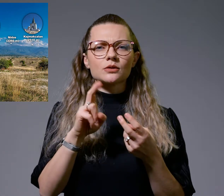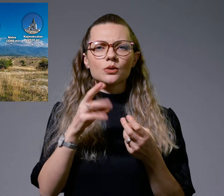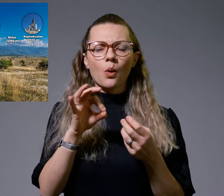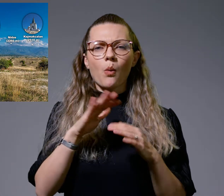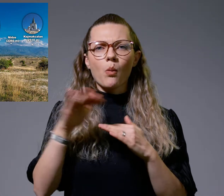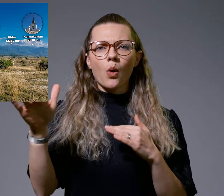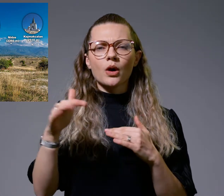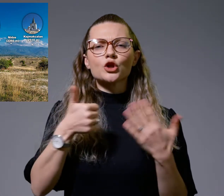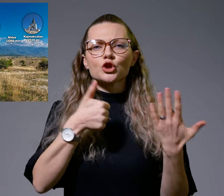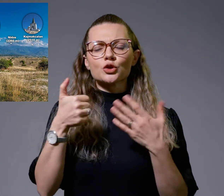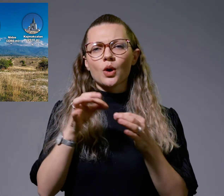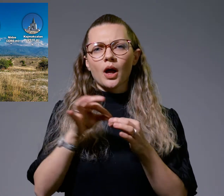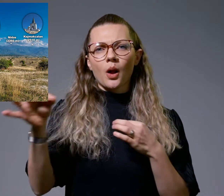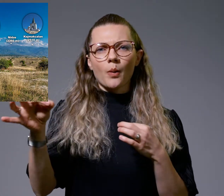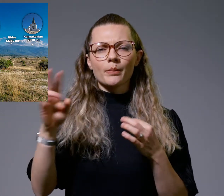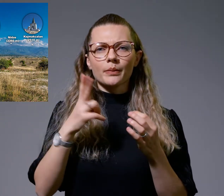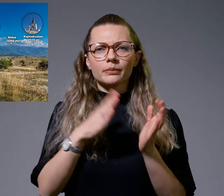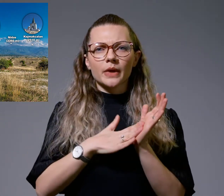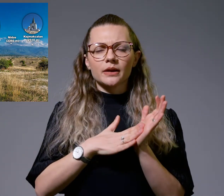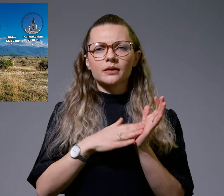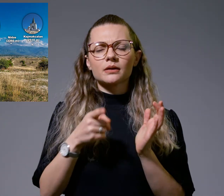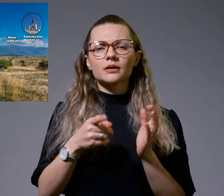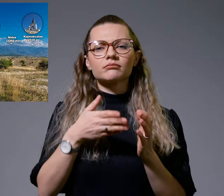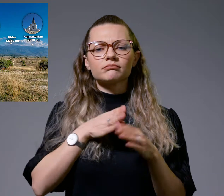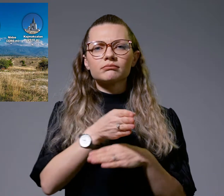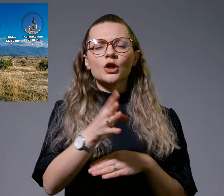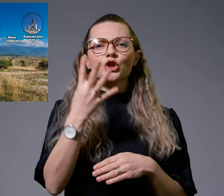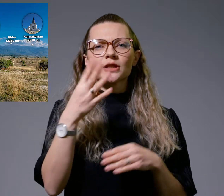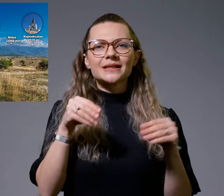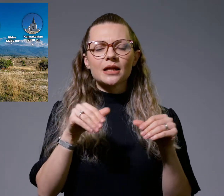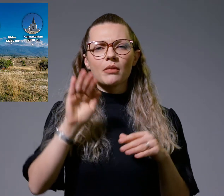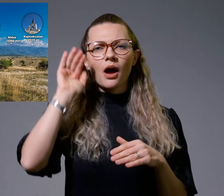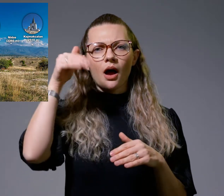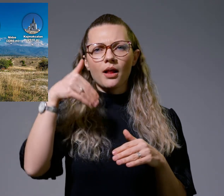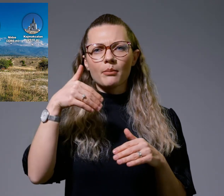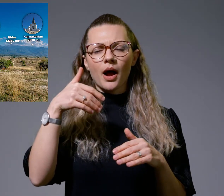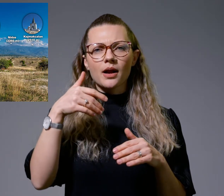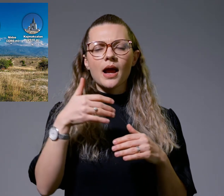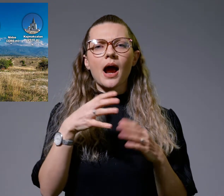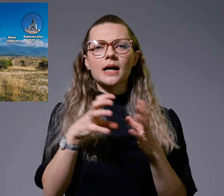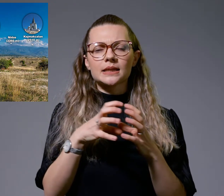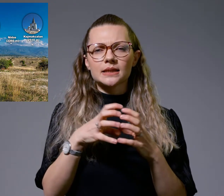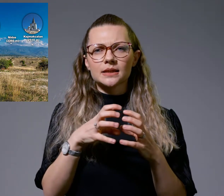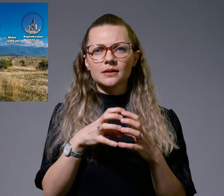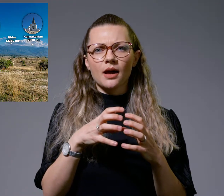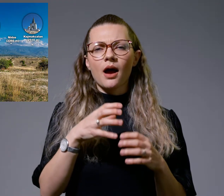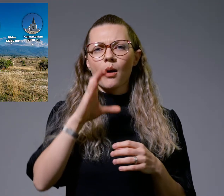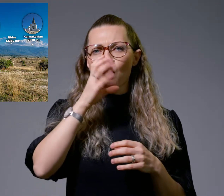километри. Тој минувал низ 4 земји: Албанија, Грција, Бугарија